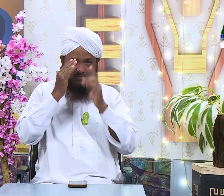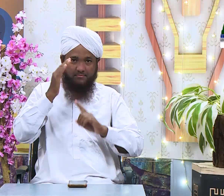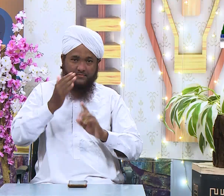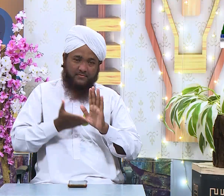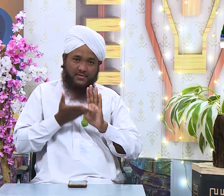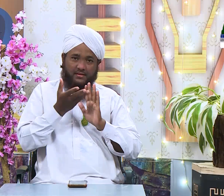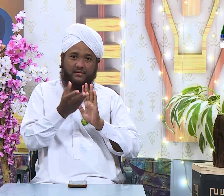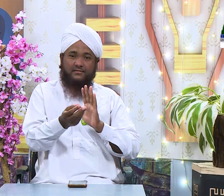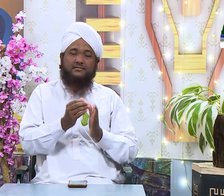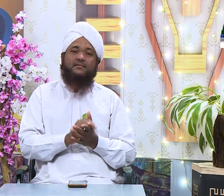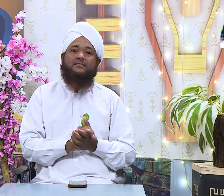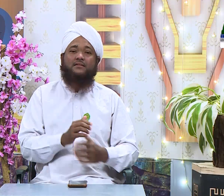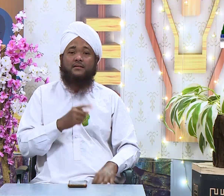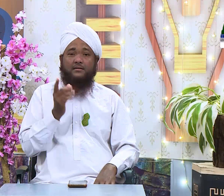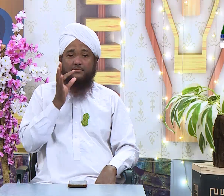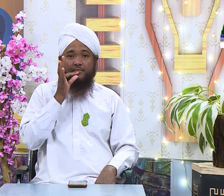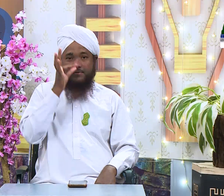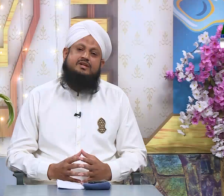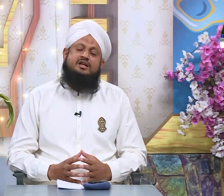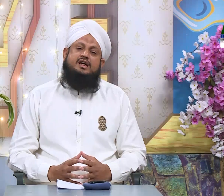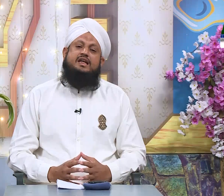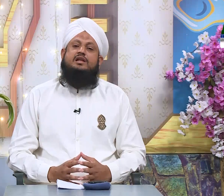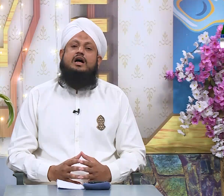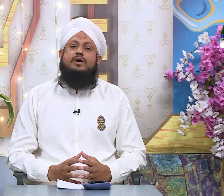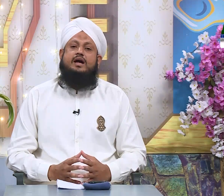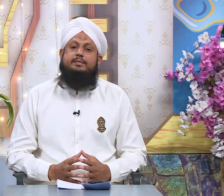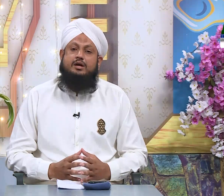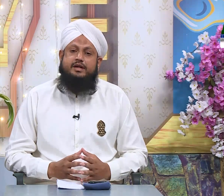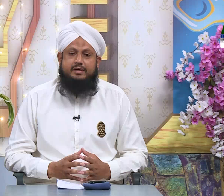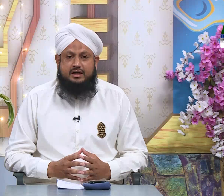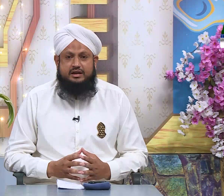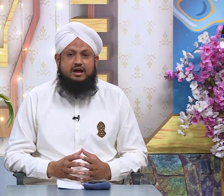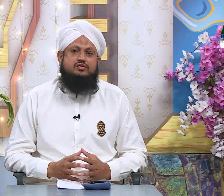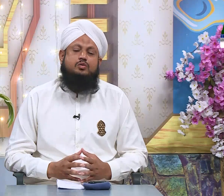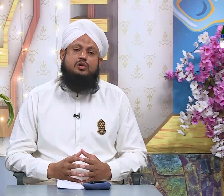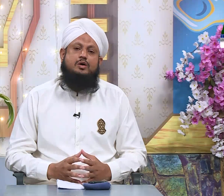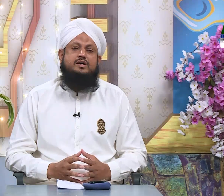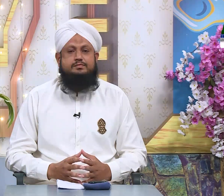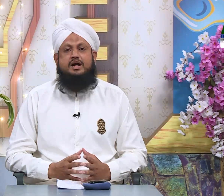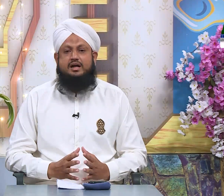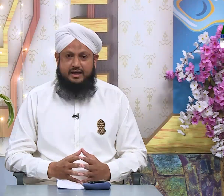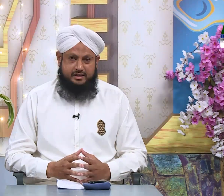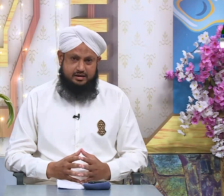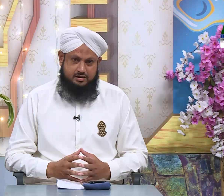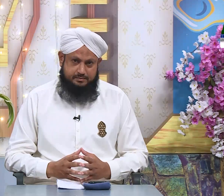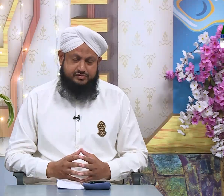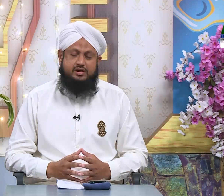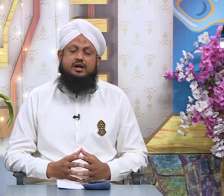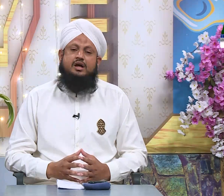اللہ تعالی علیہ وسلم کا فرمان ذیشان ہے، ان اللہ وکل بقبری ملکن اعطاہ اللہ اسماء الخلائق، بے شک